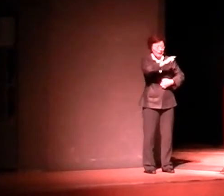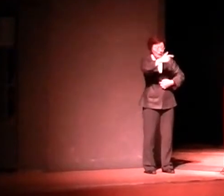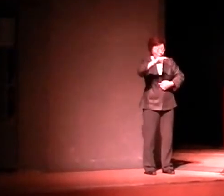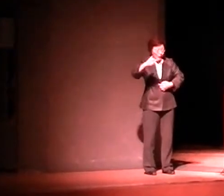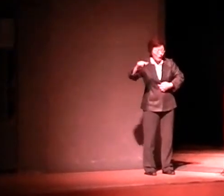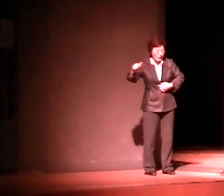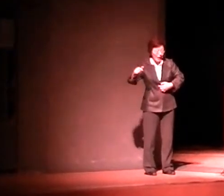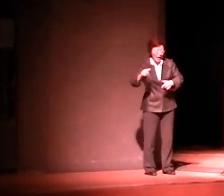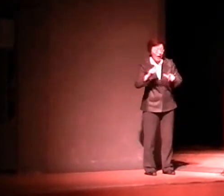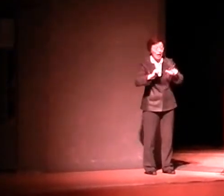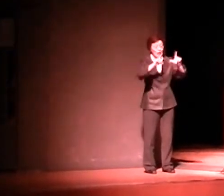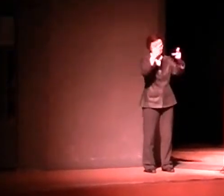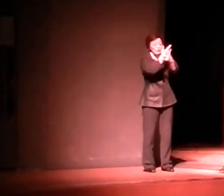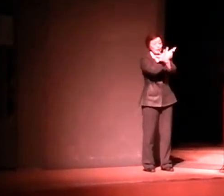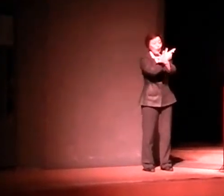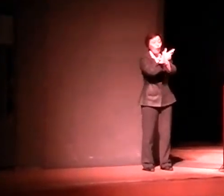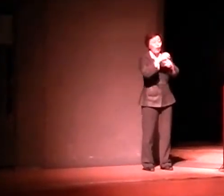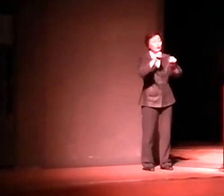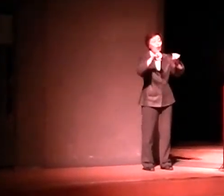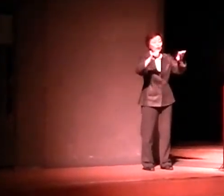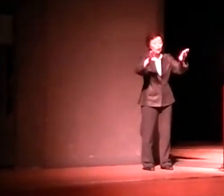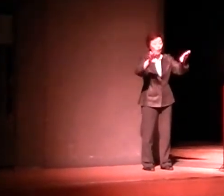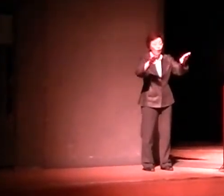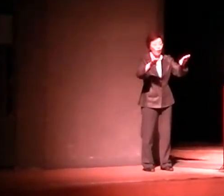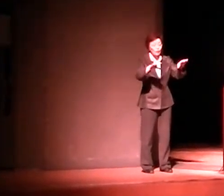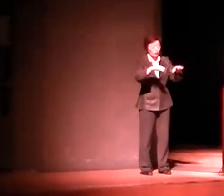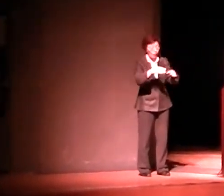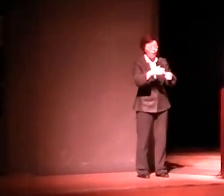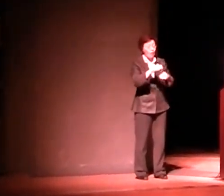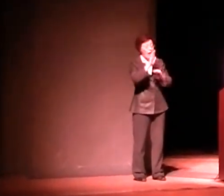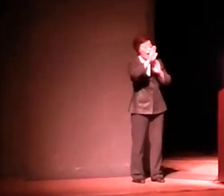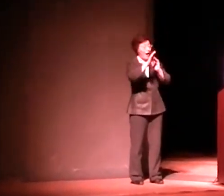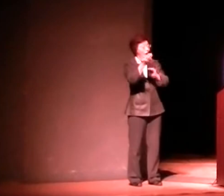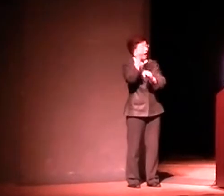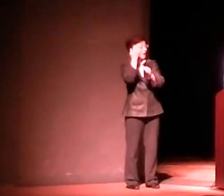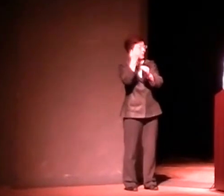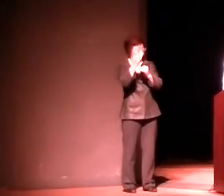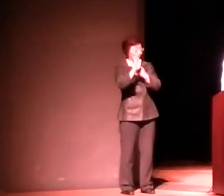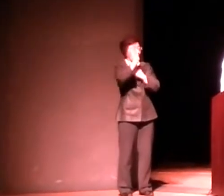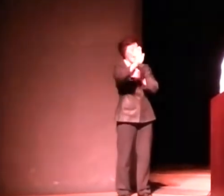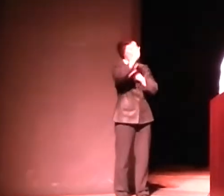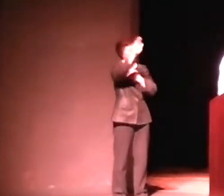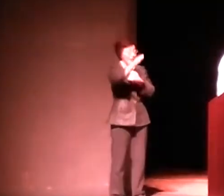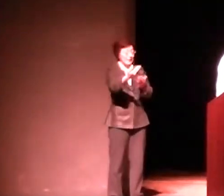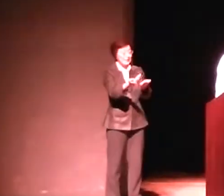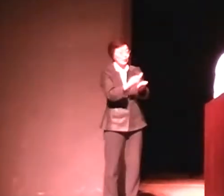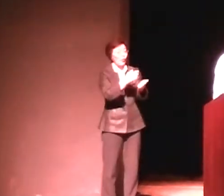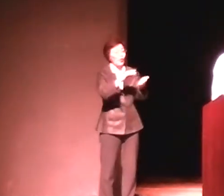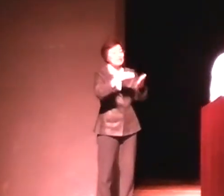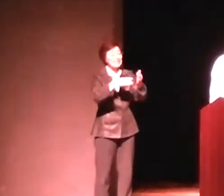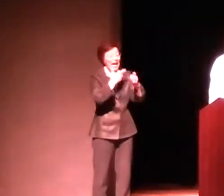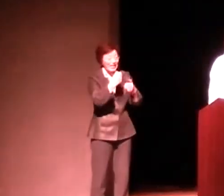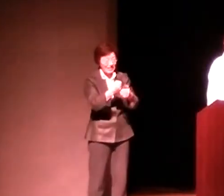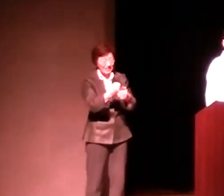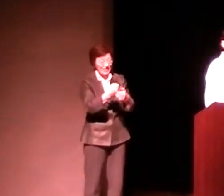放送 TBC の後世に残したい映像記録をご覧いただきました。